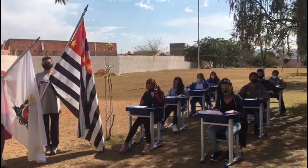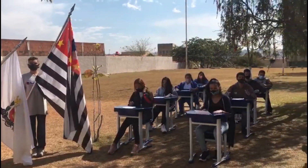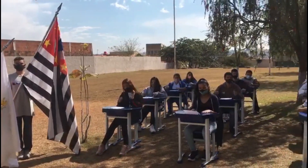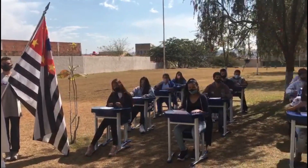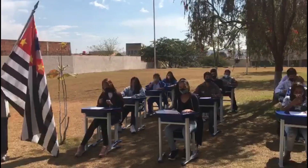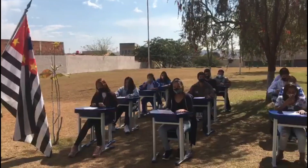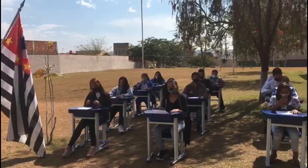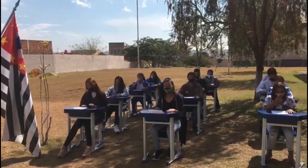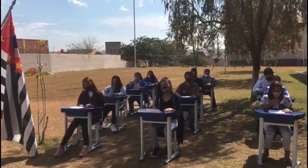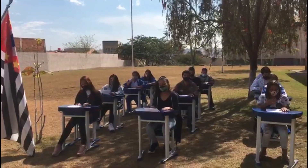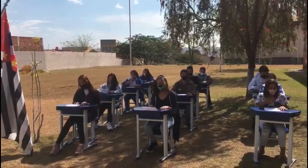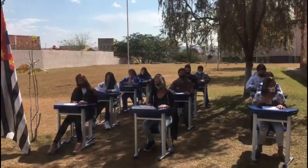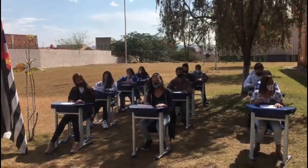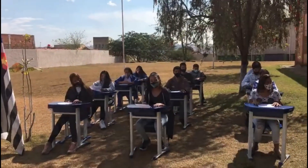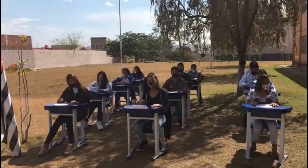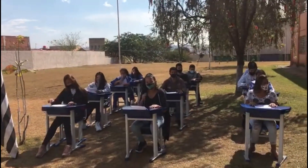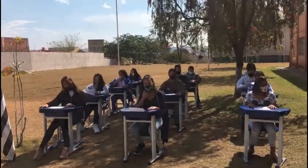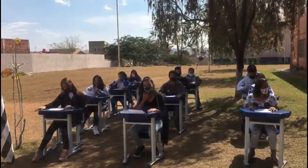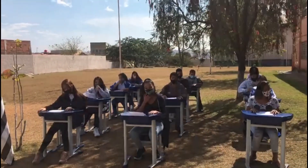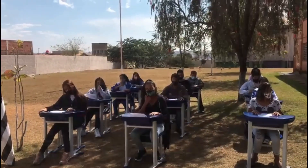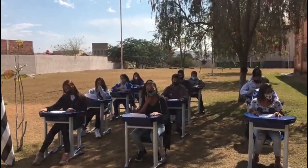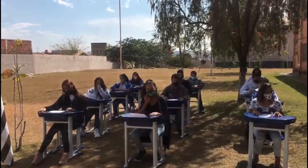We'll you next